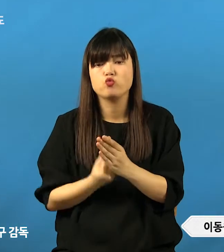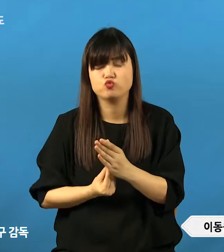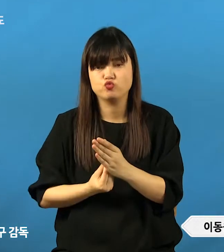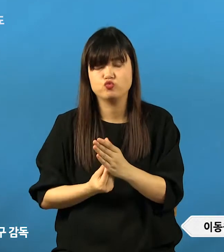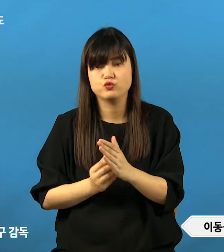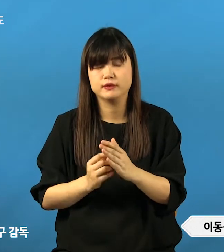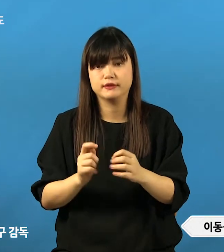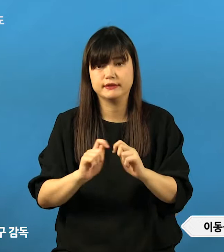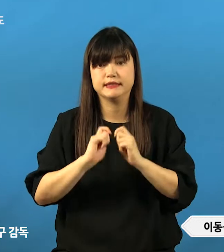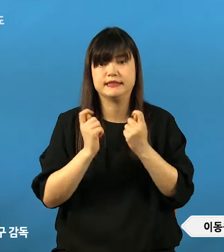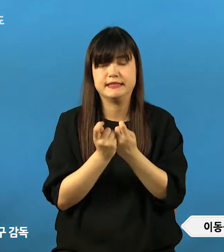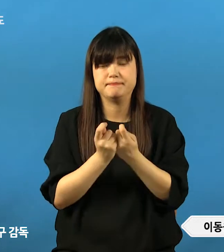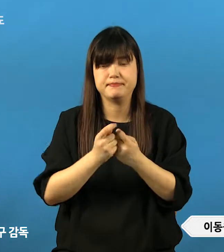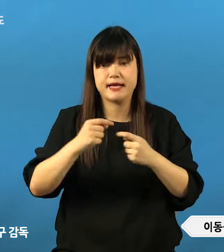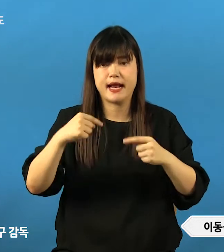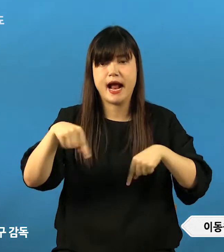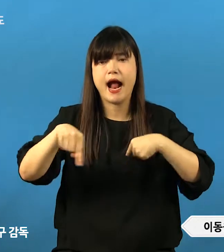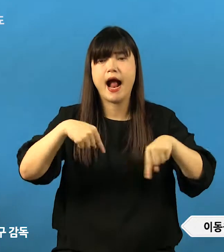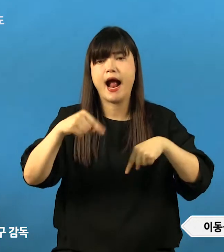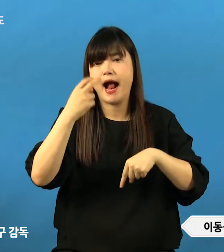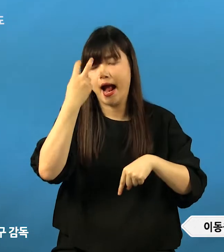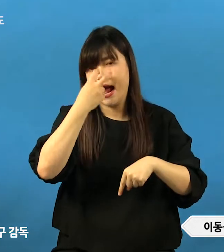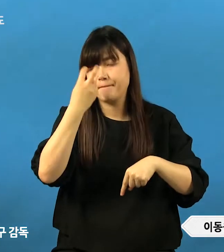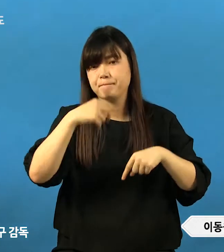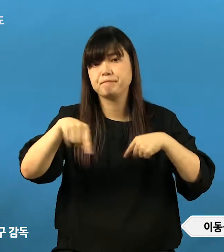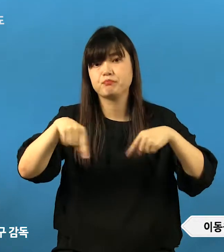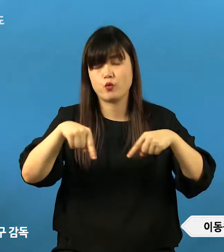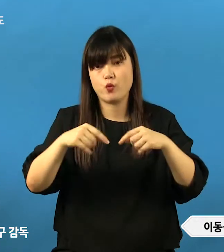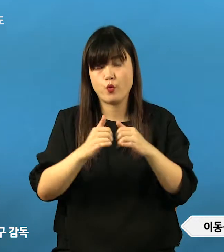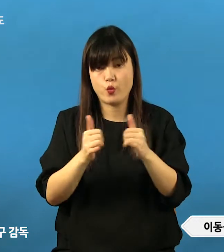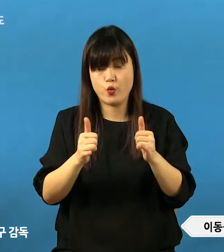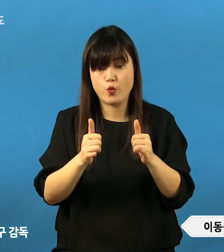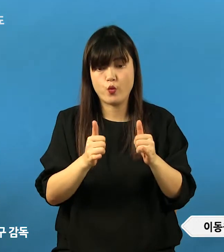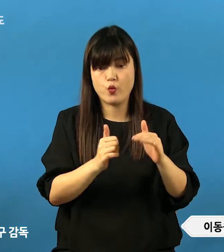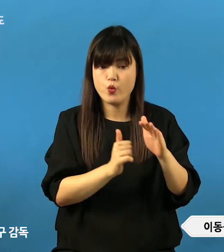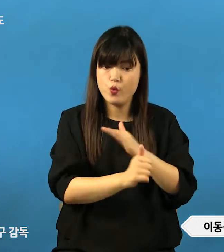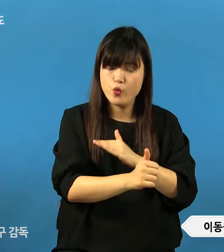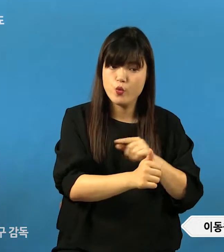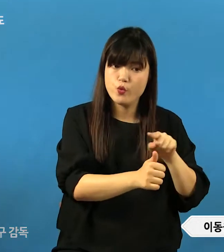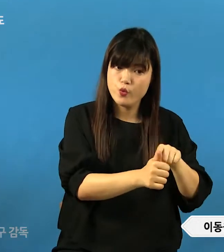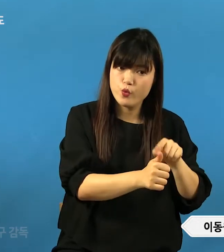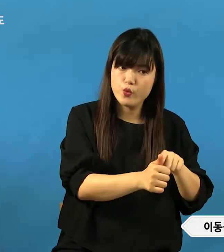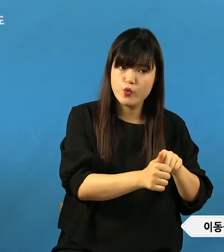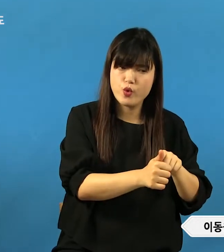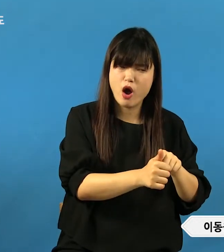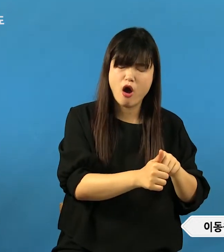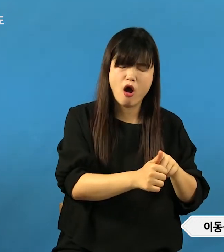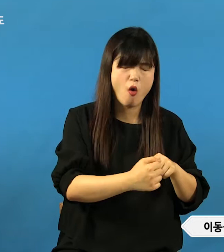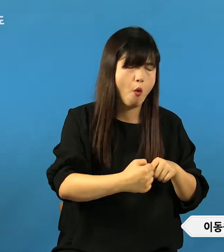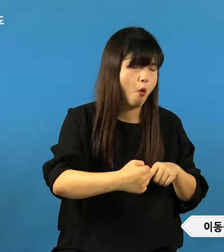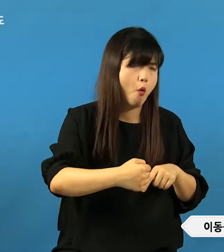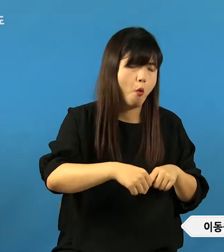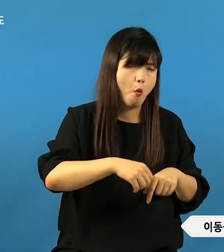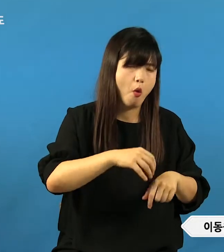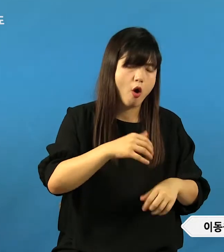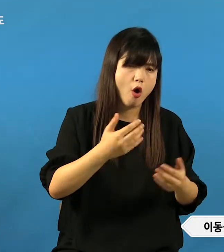감독이 인터뷰를 했습니다. 자기 팀의 주축 선수였던 아우구스토 리마라는